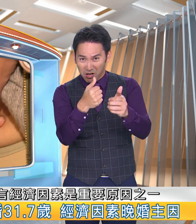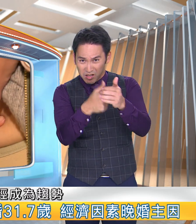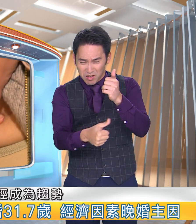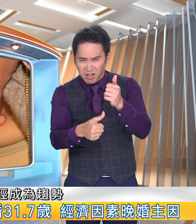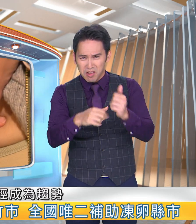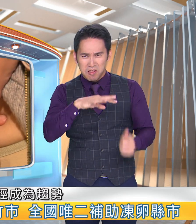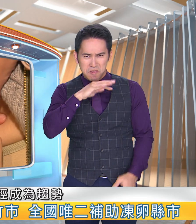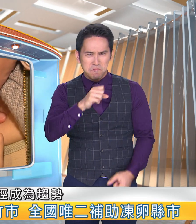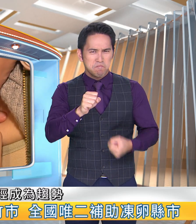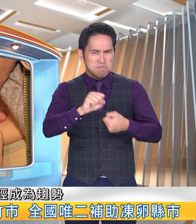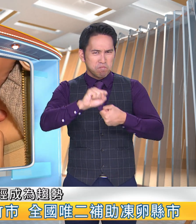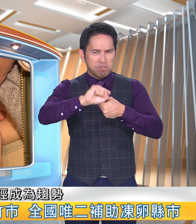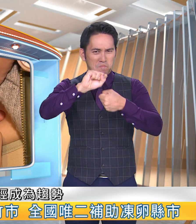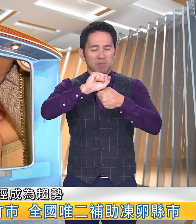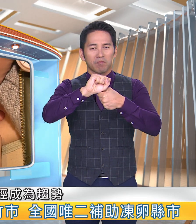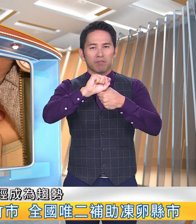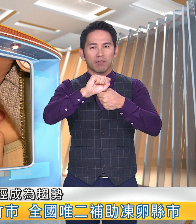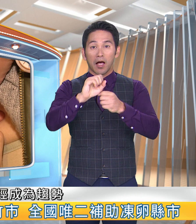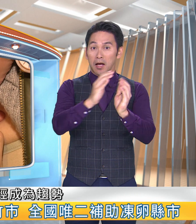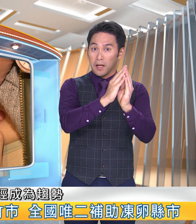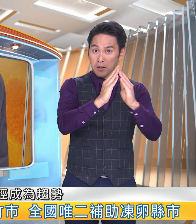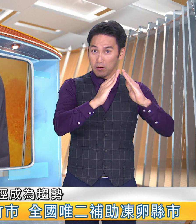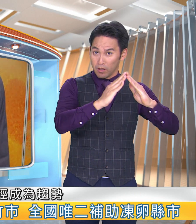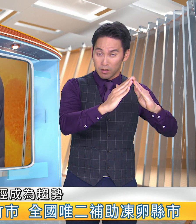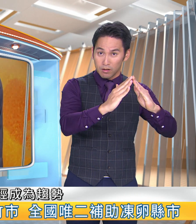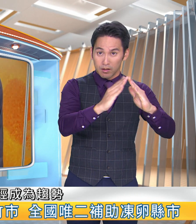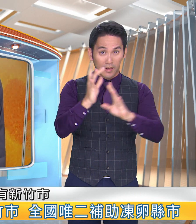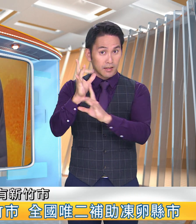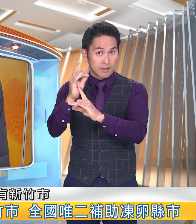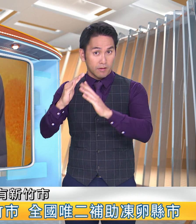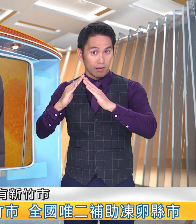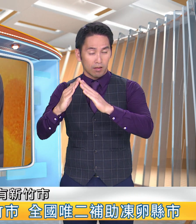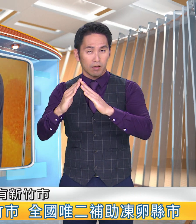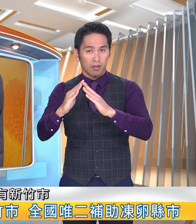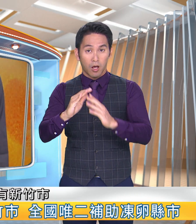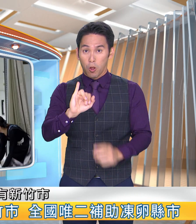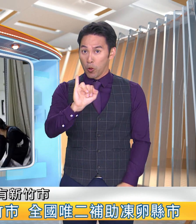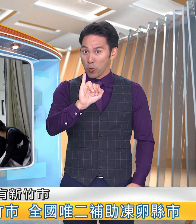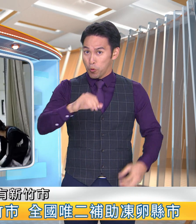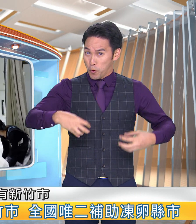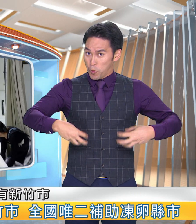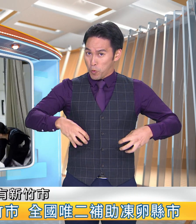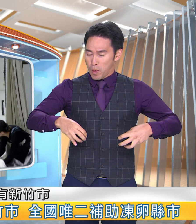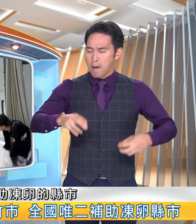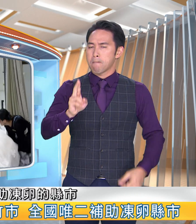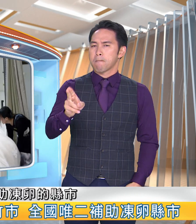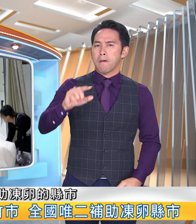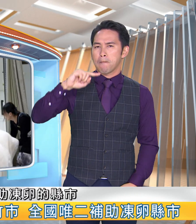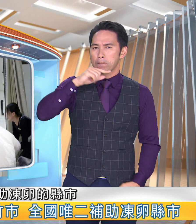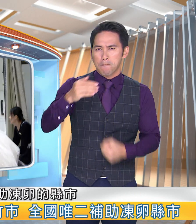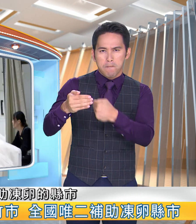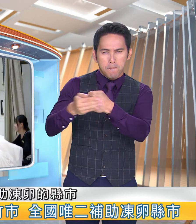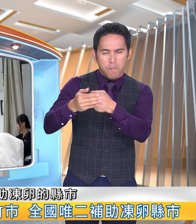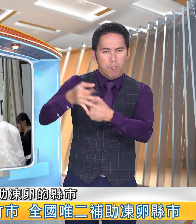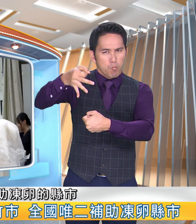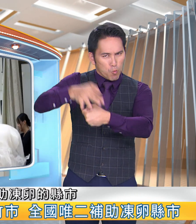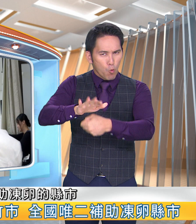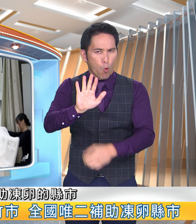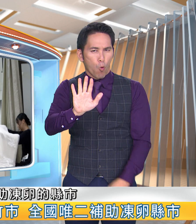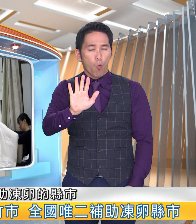婚晚生已经成为趋势。目前桃园市还有新竹市是全国唯二补助冻卵的县